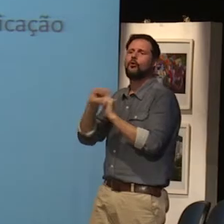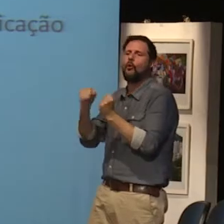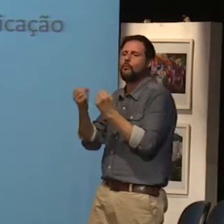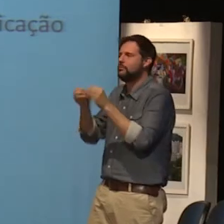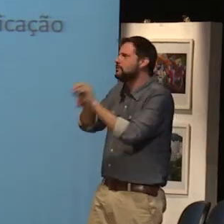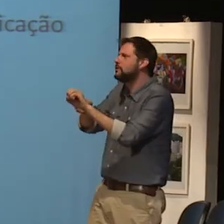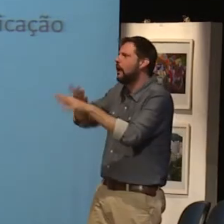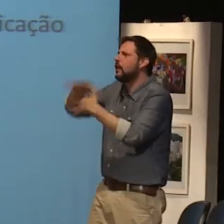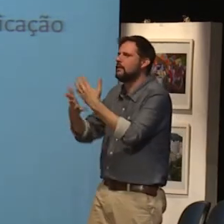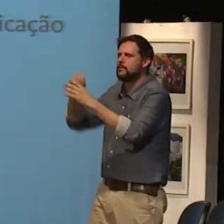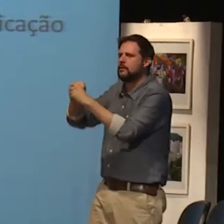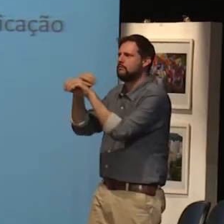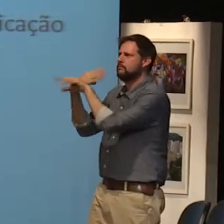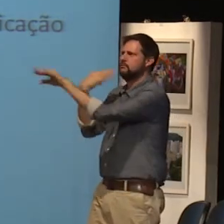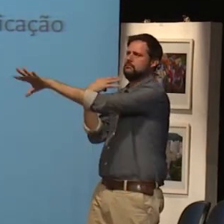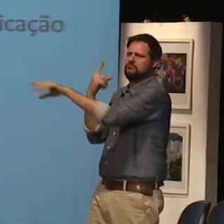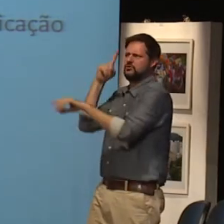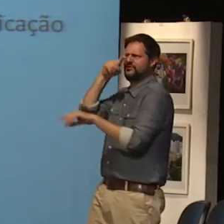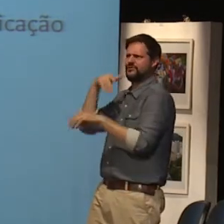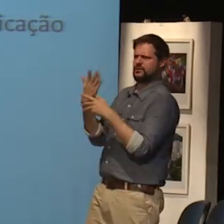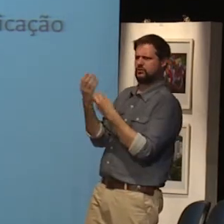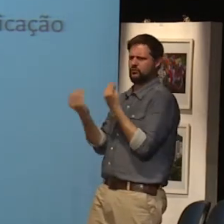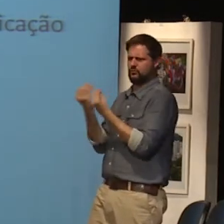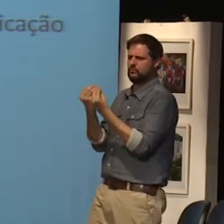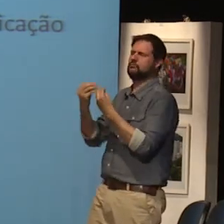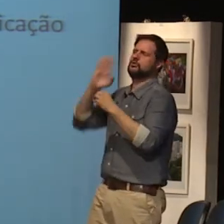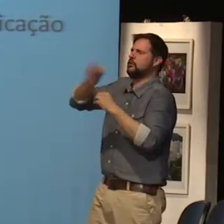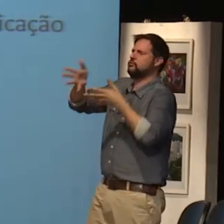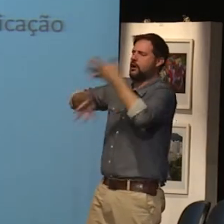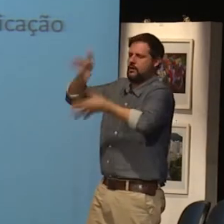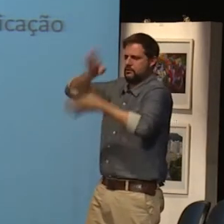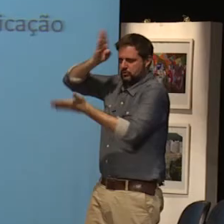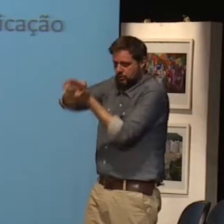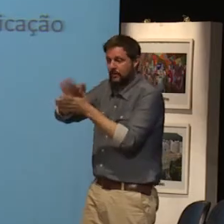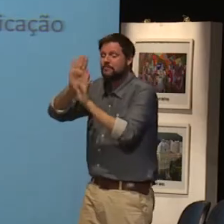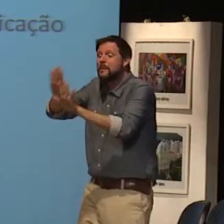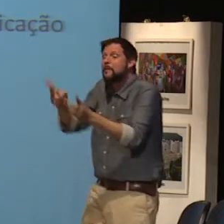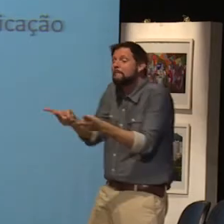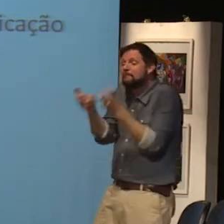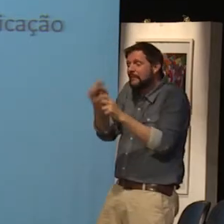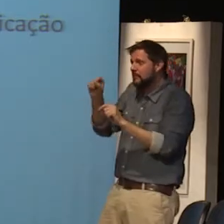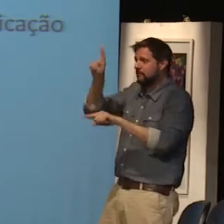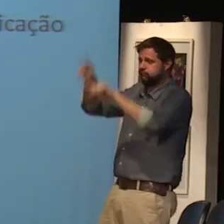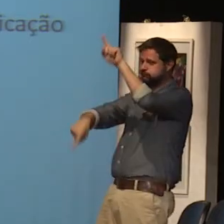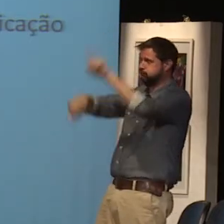entra na distância, porque você vai estar ensinando a Libras ali na webcam. Então, os vídeos são em língua de sinais.